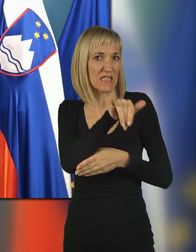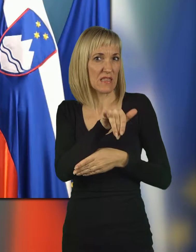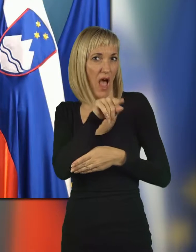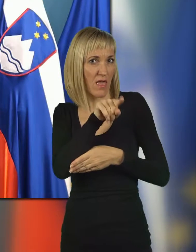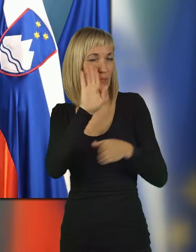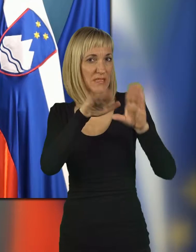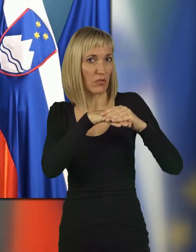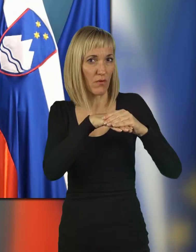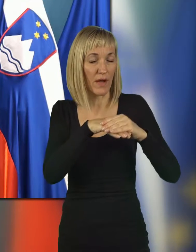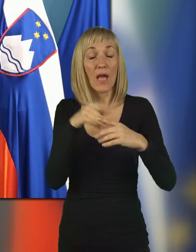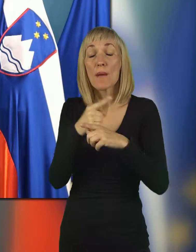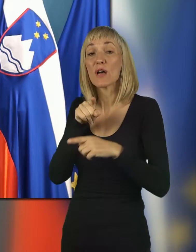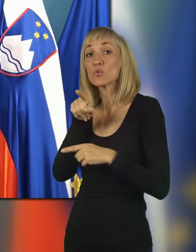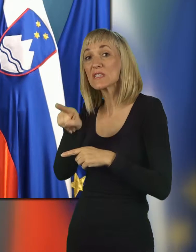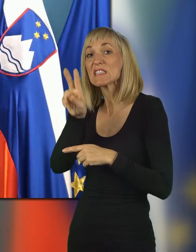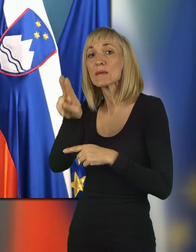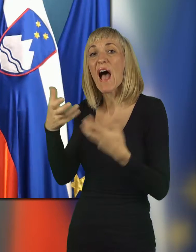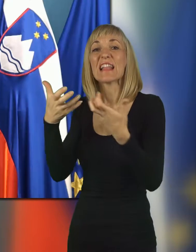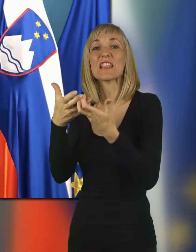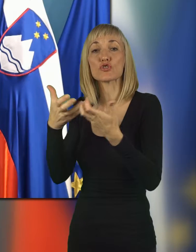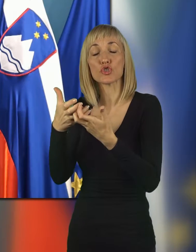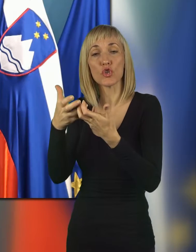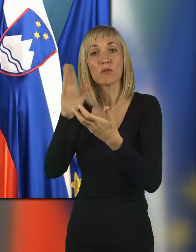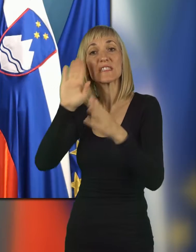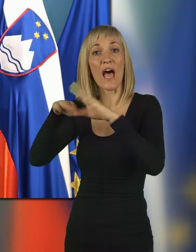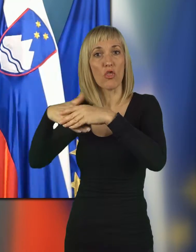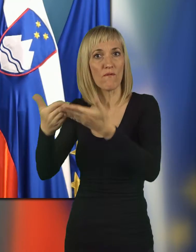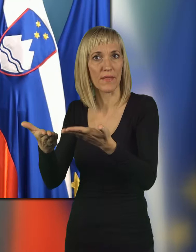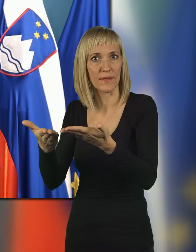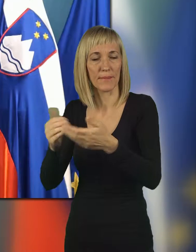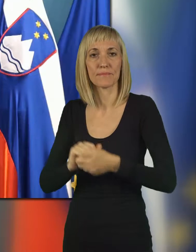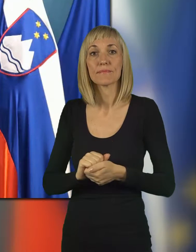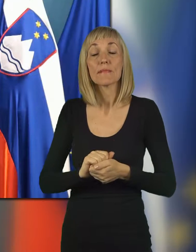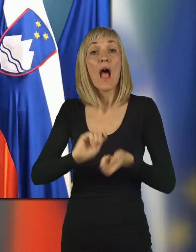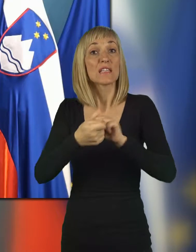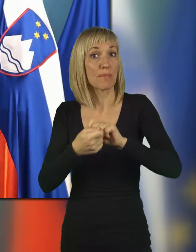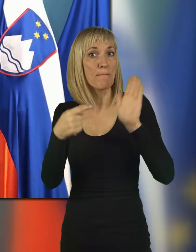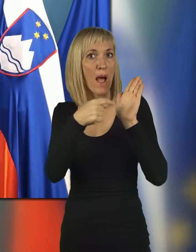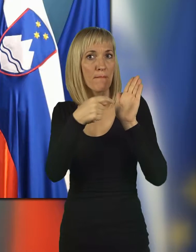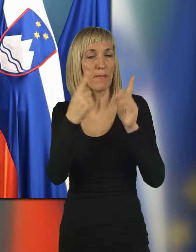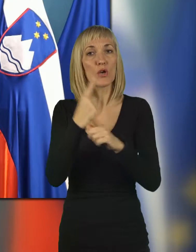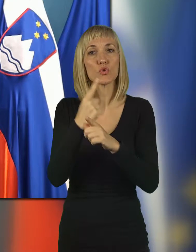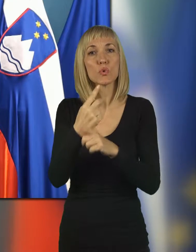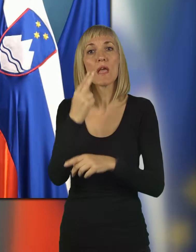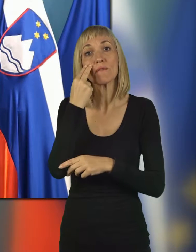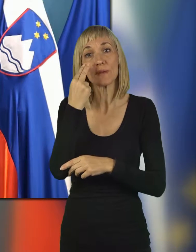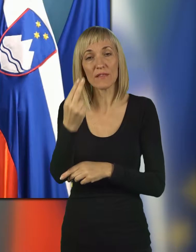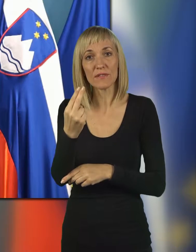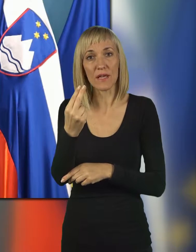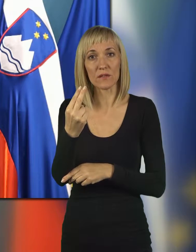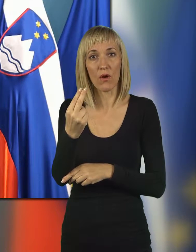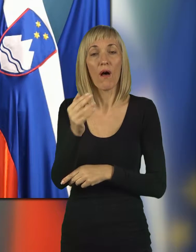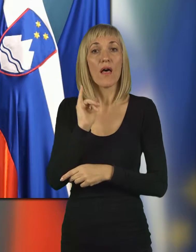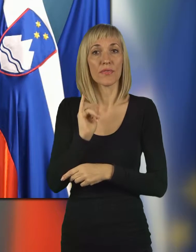in pri najemnikih tržnih stanovanj. Prav tako je v spremembi zakona predvideno, da